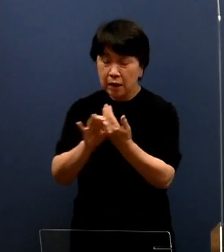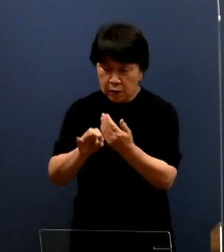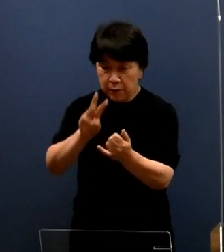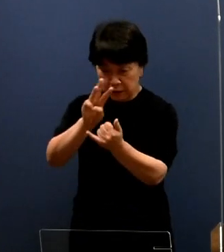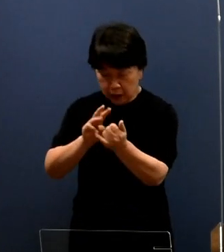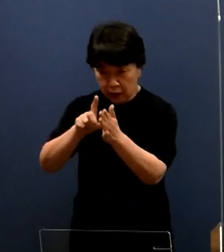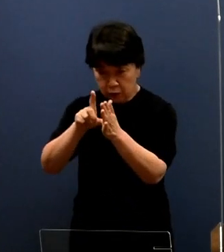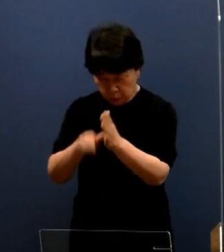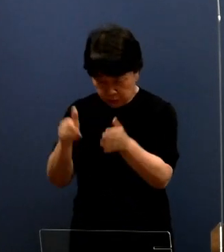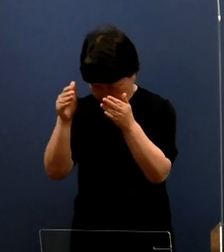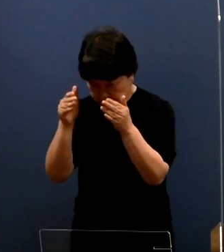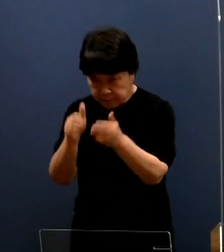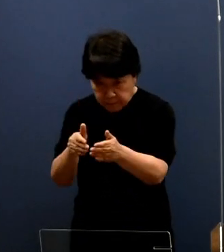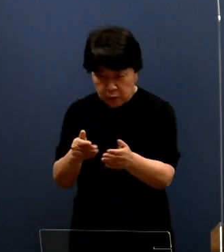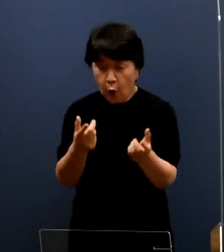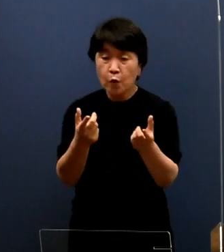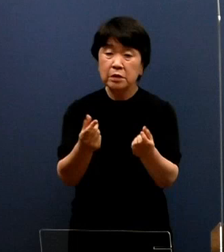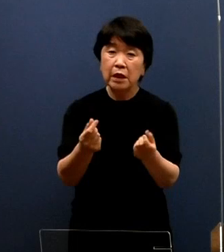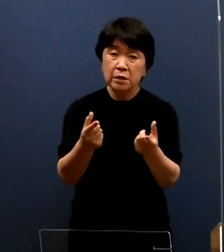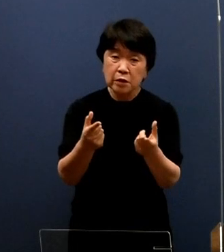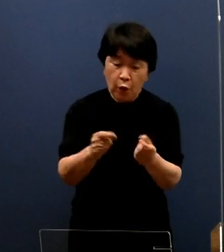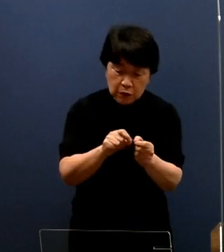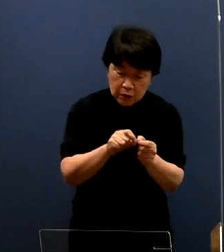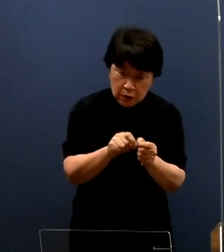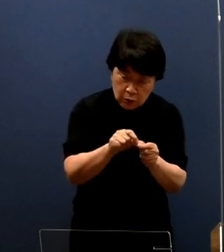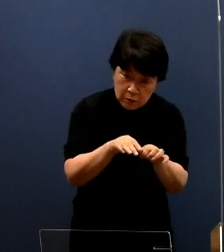してたら仕事にならないから。